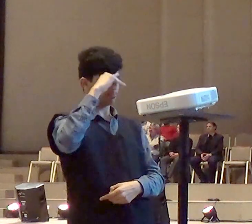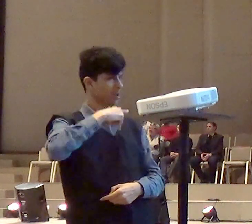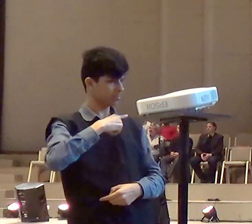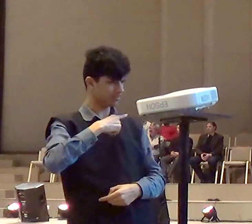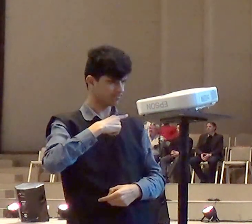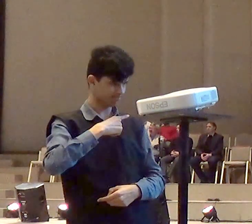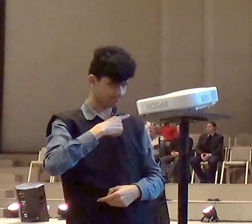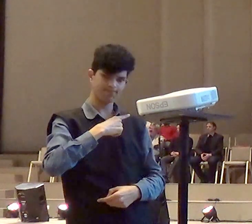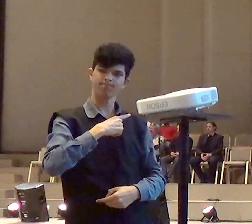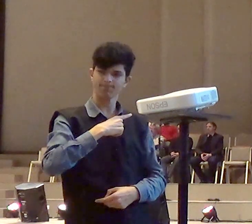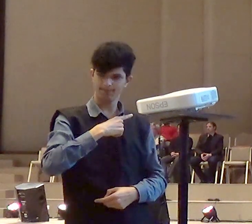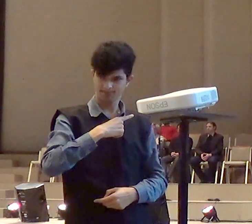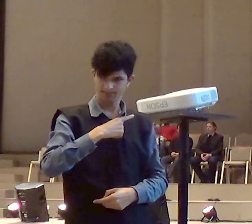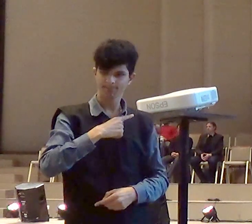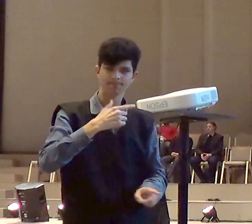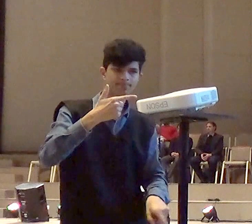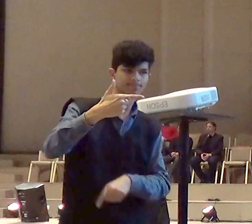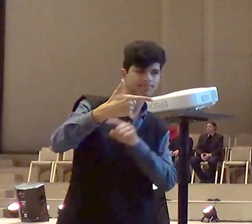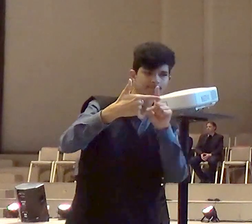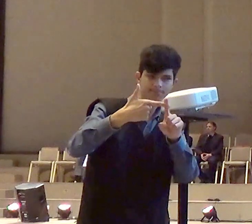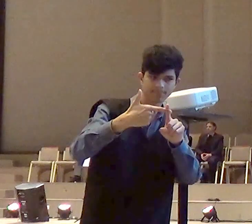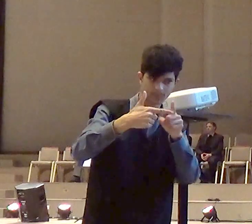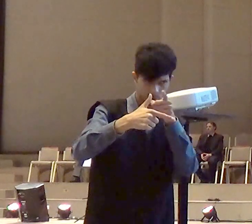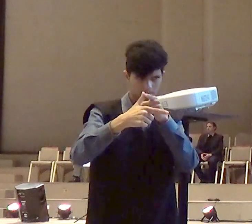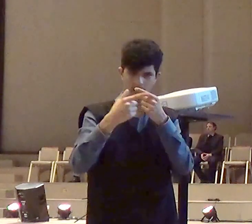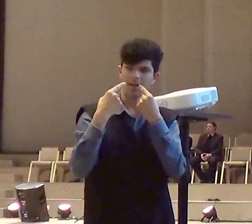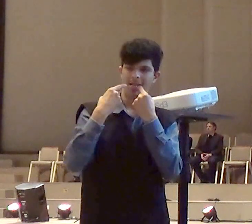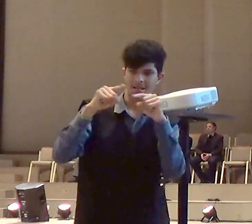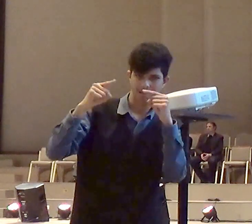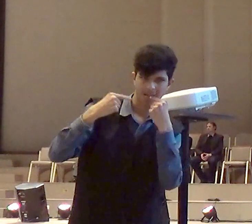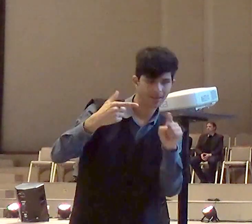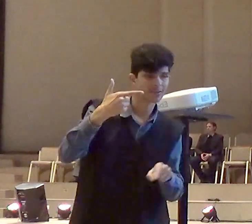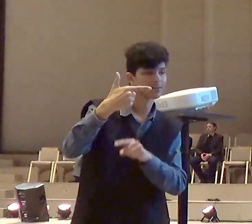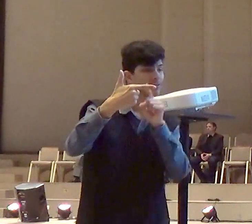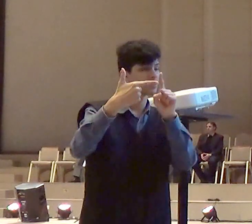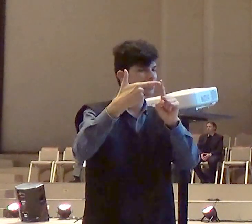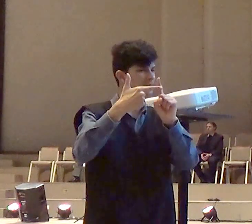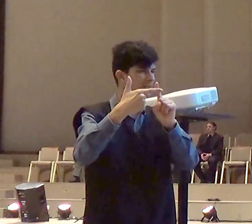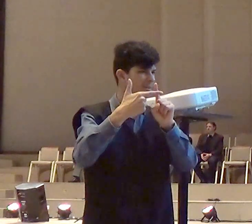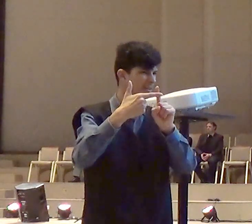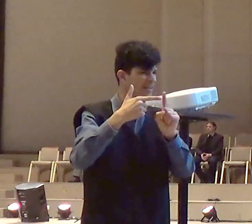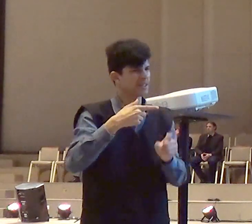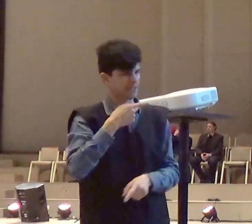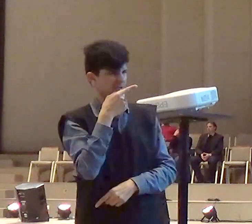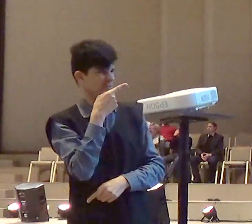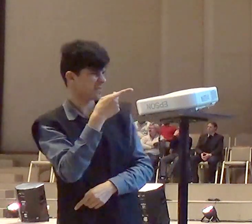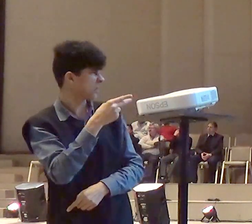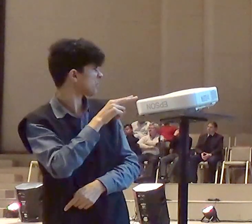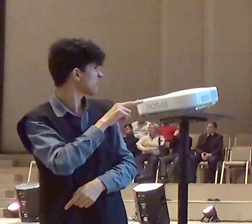segunda coisa eu vou chamar de conotação